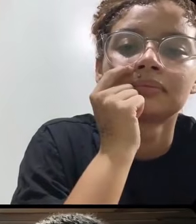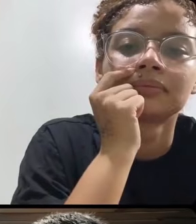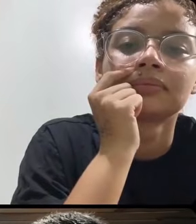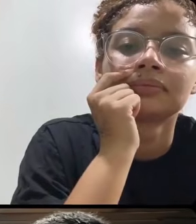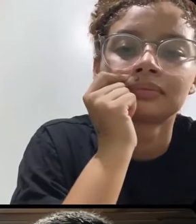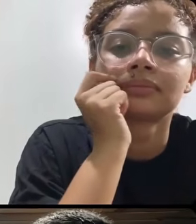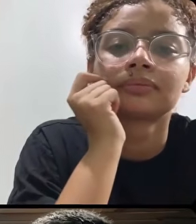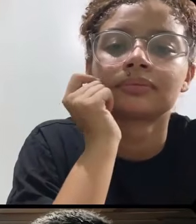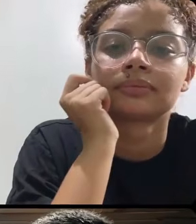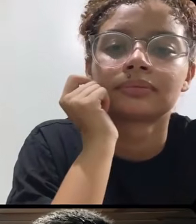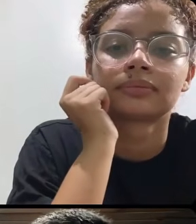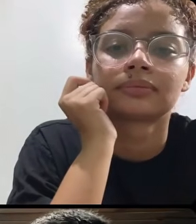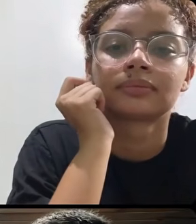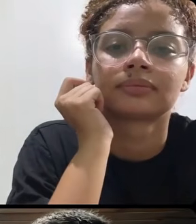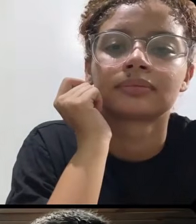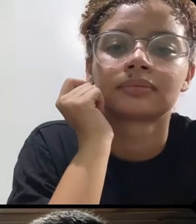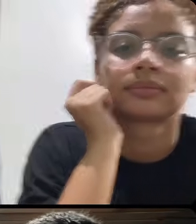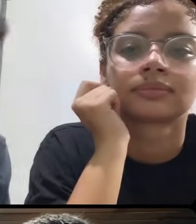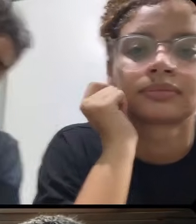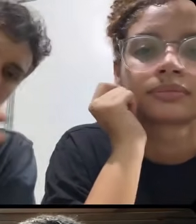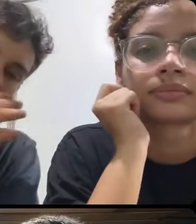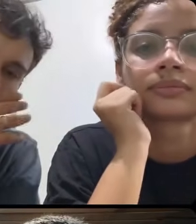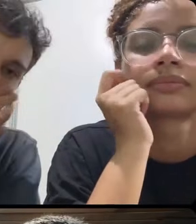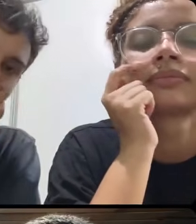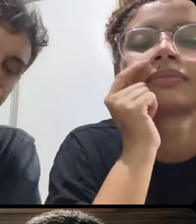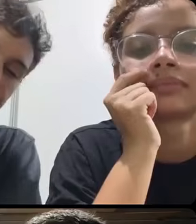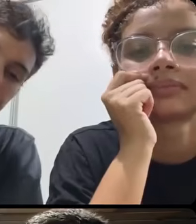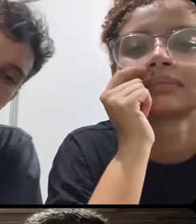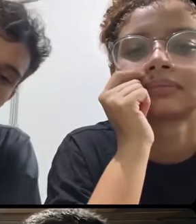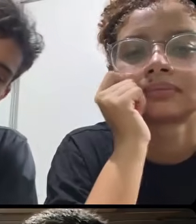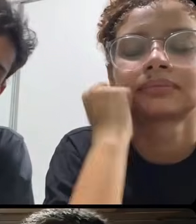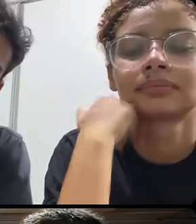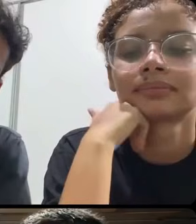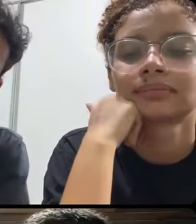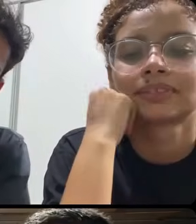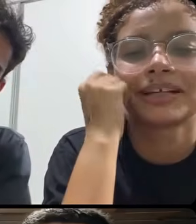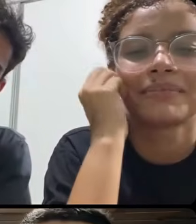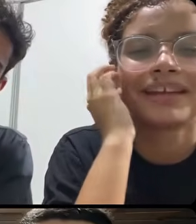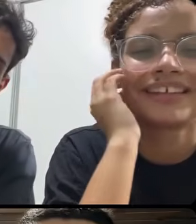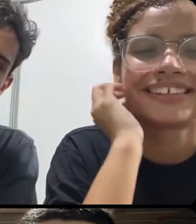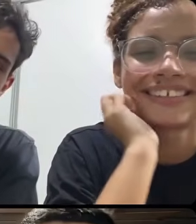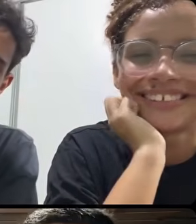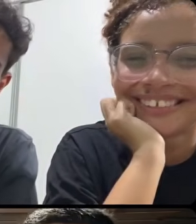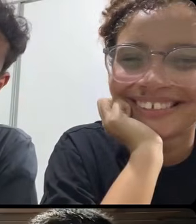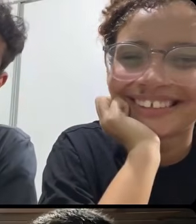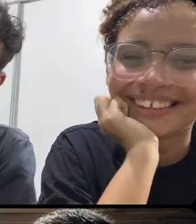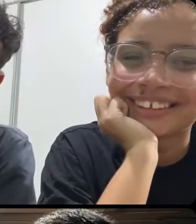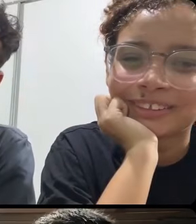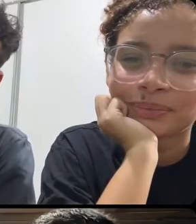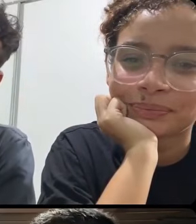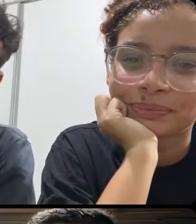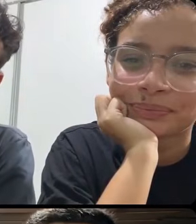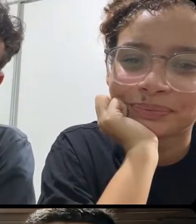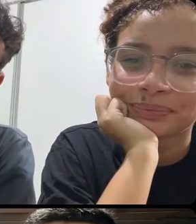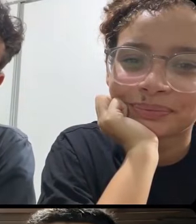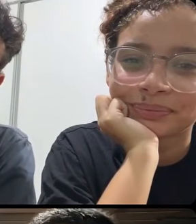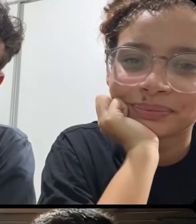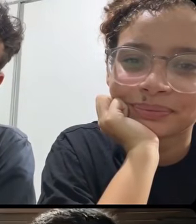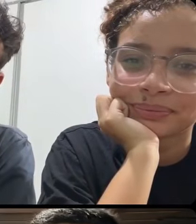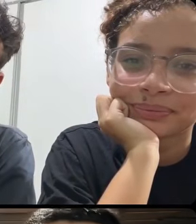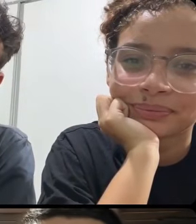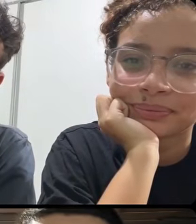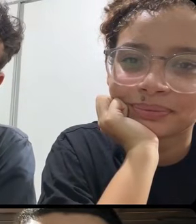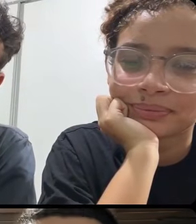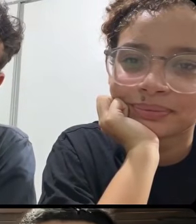Isso é muito importante, entende? Então, o Sheldon é uma bênção, nós somos uma bênção também. Amém. Vamos ver, o